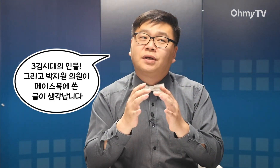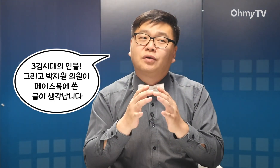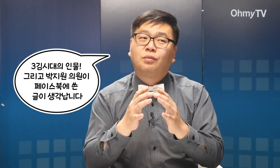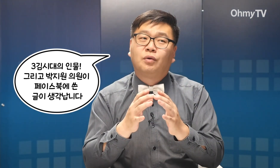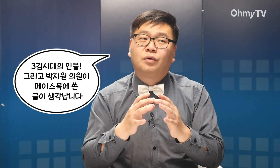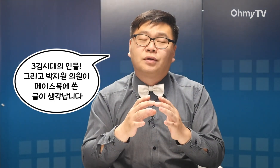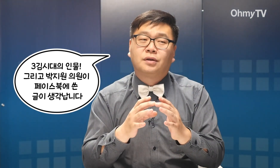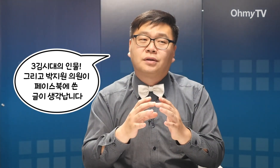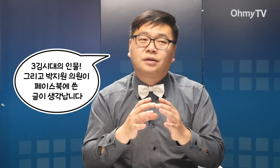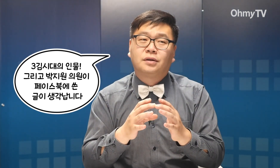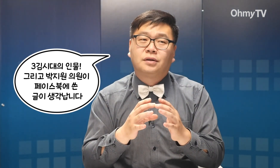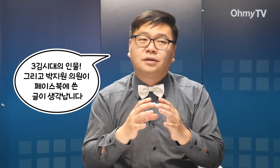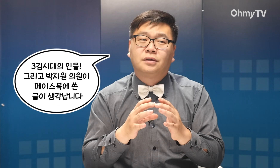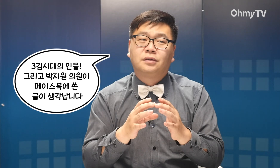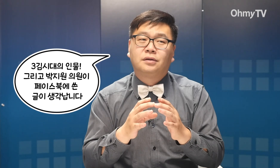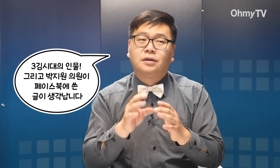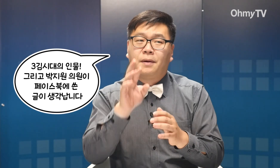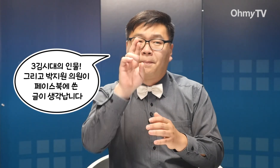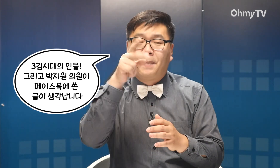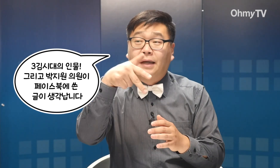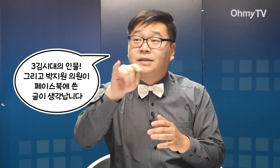또 인터넷에서